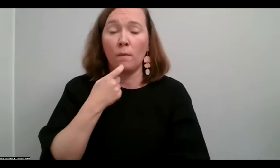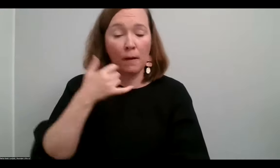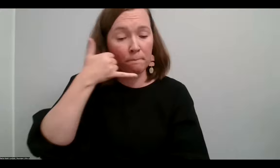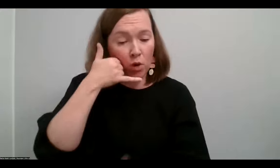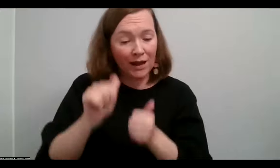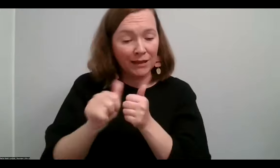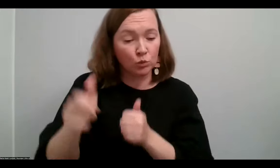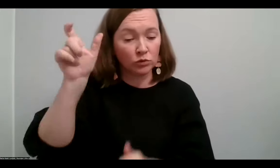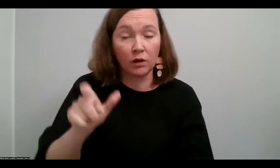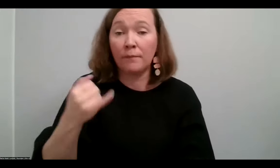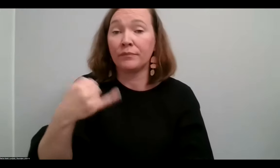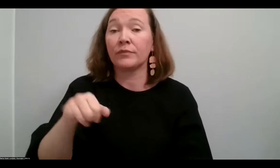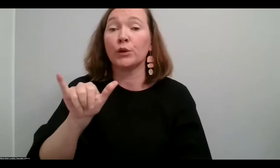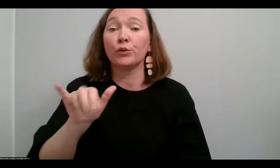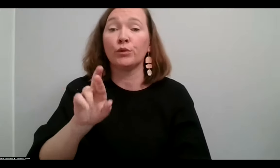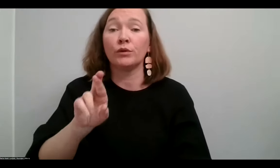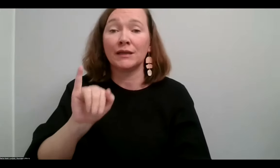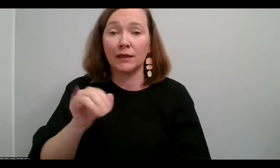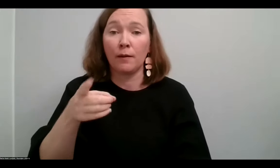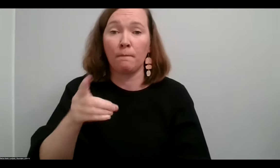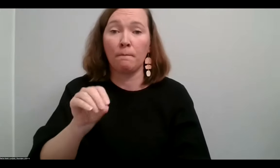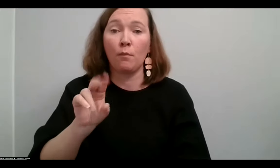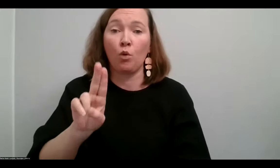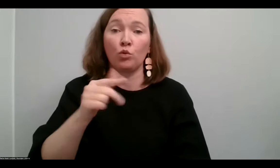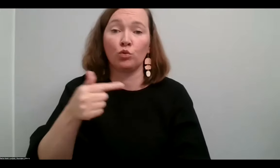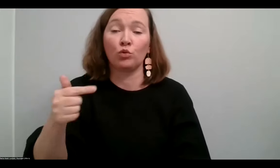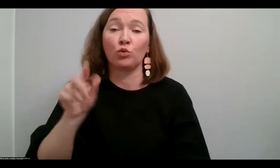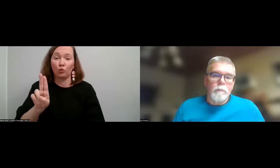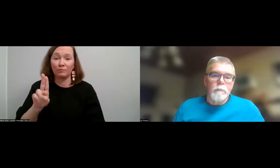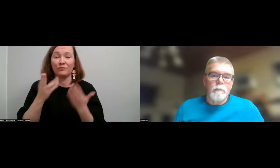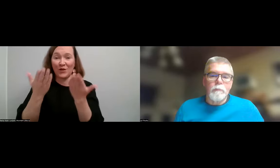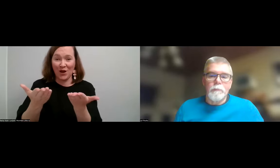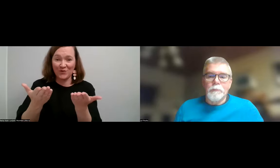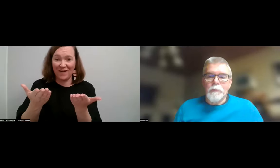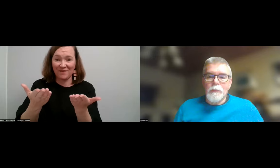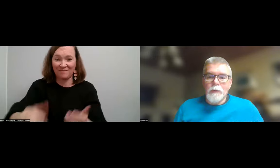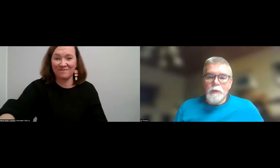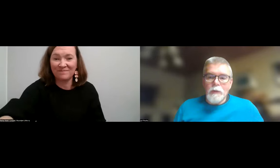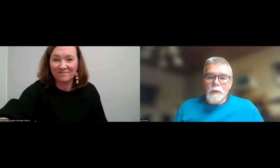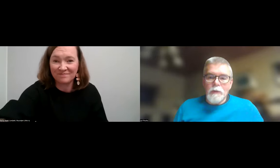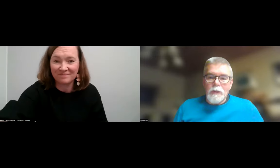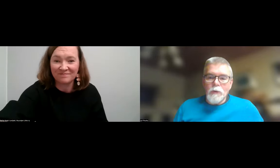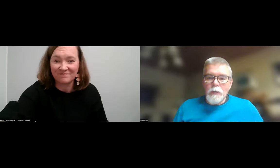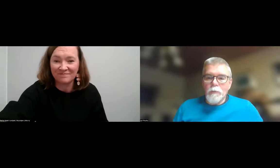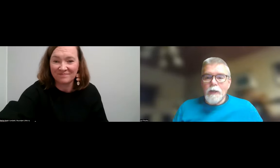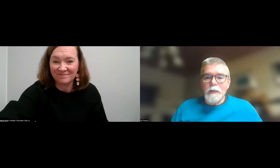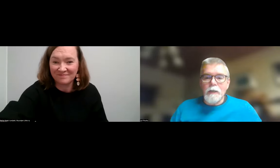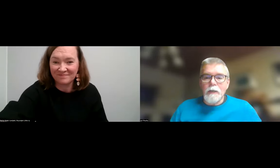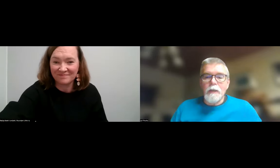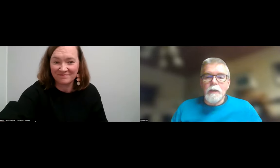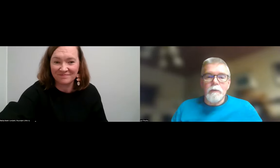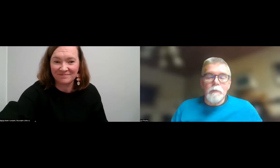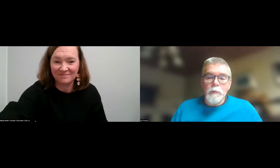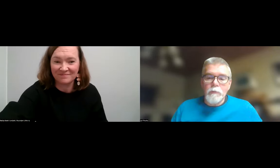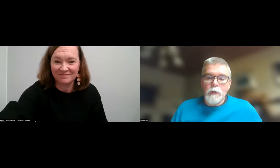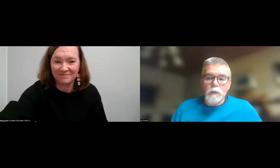annan puheenvuoron Vakka-Suomen puhelimen edustajalle Jyri Poutulle. Ole hyvä.